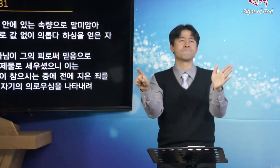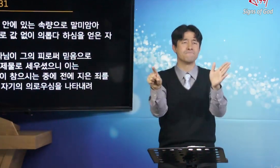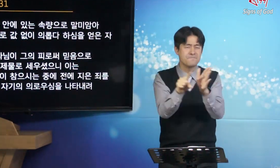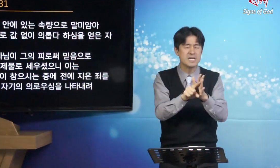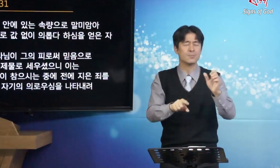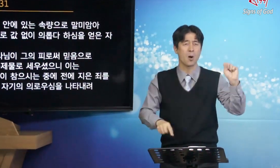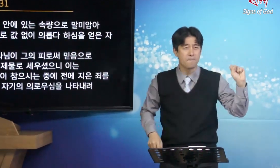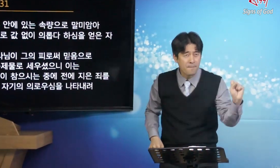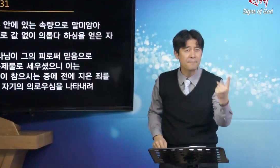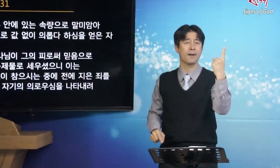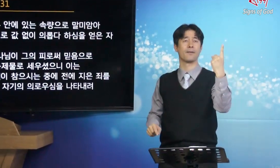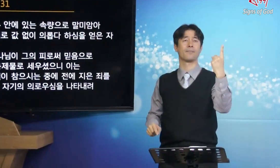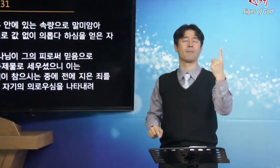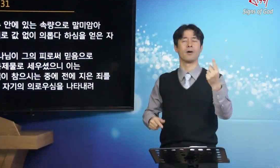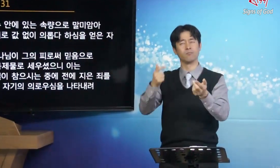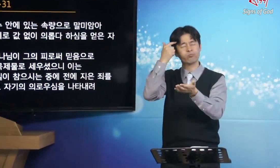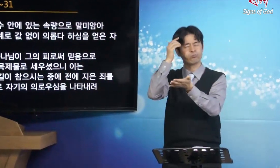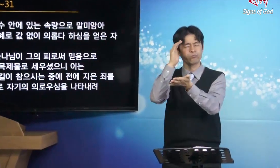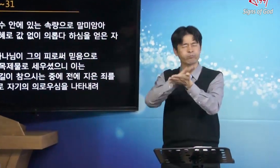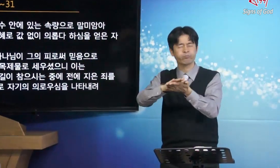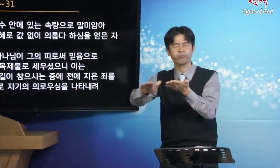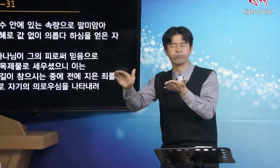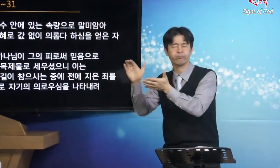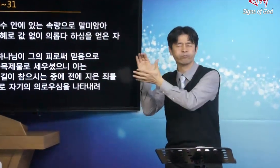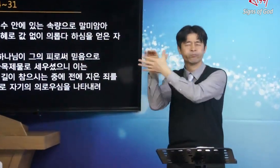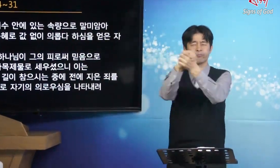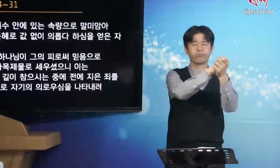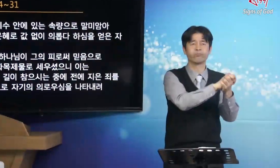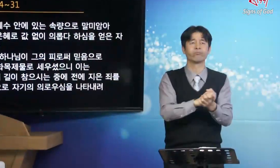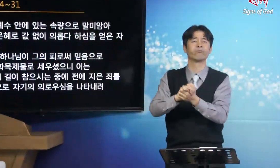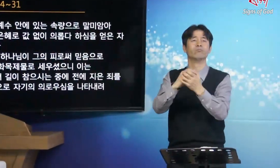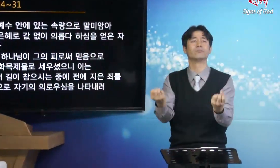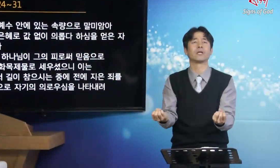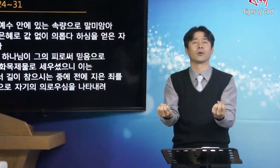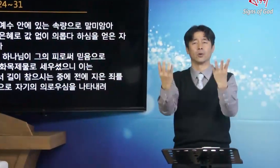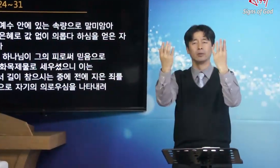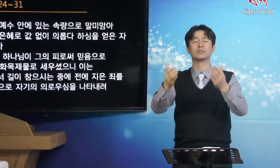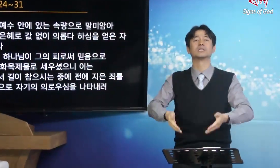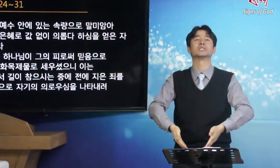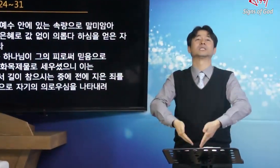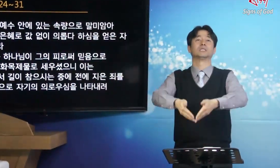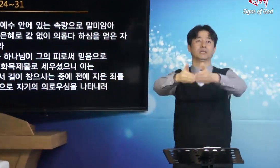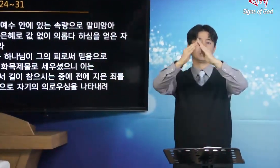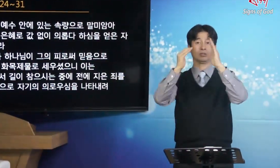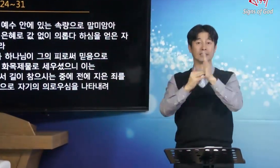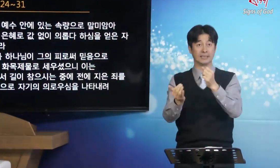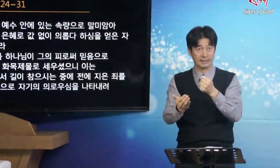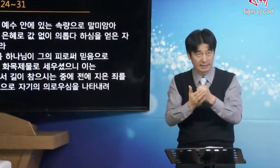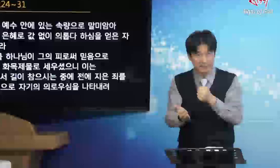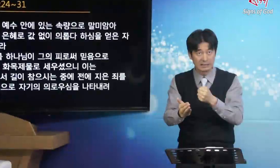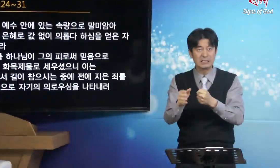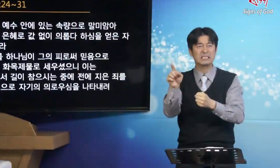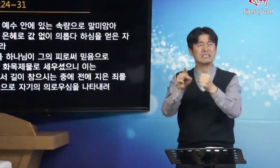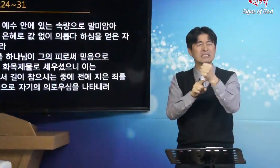피로써 믿음으로 말미암는 화목제물로 세우셨으니